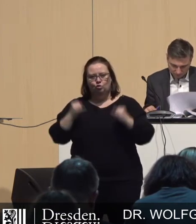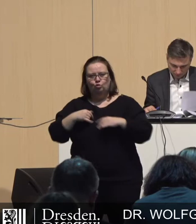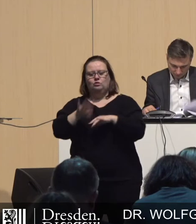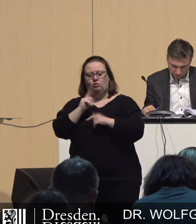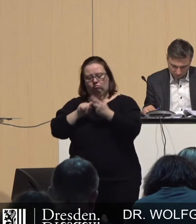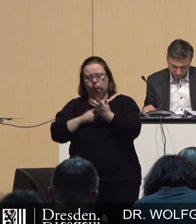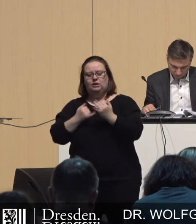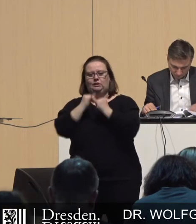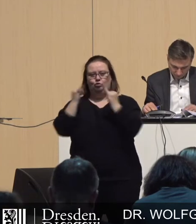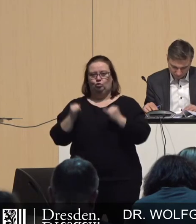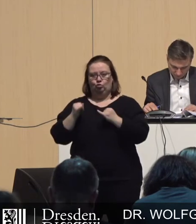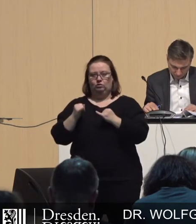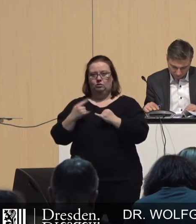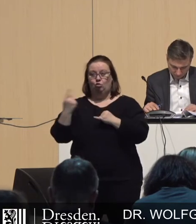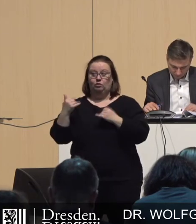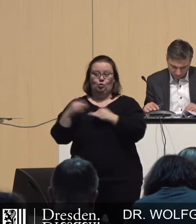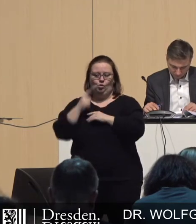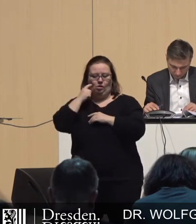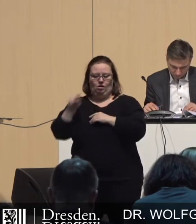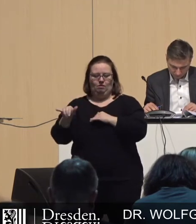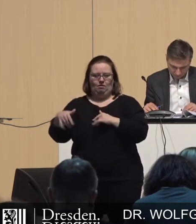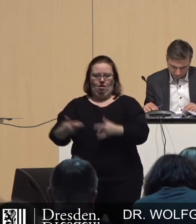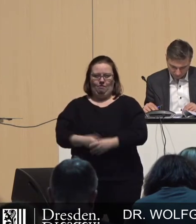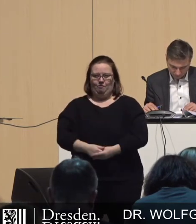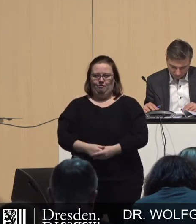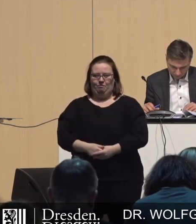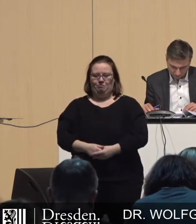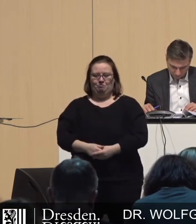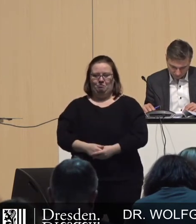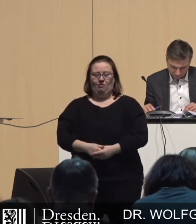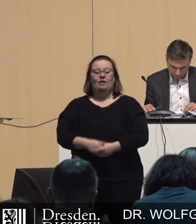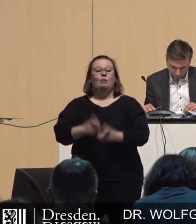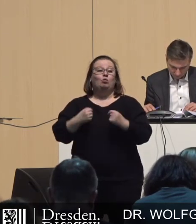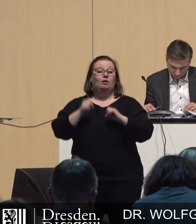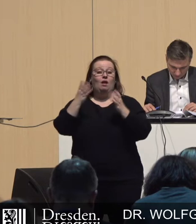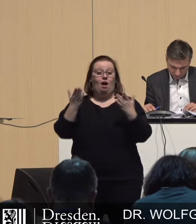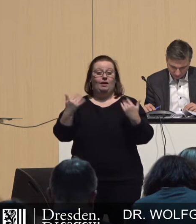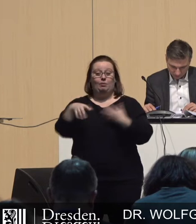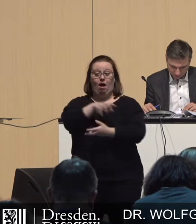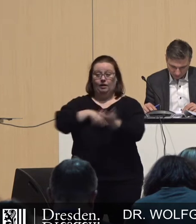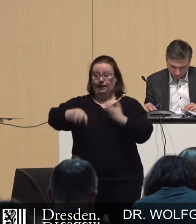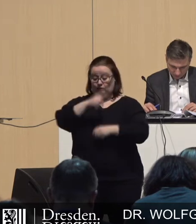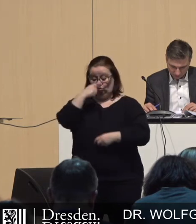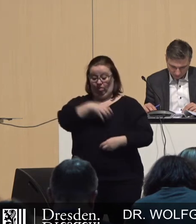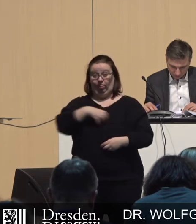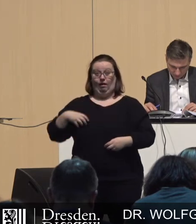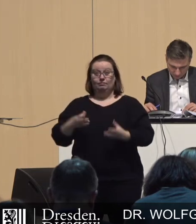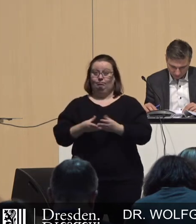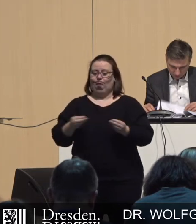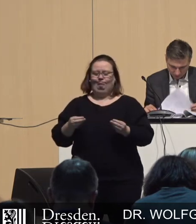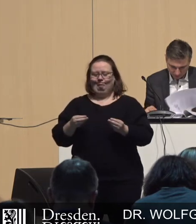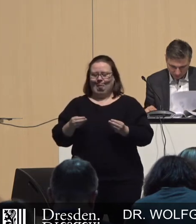hin. Letzteres nicht grünverdächtig. Natürlich kann die Klimakrise nicht allein in Dresden bewältigt